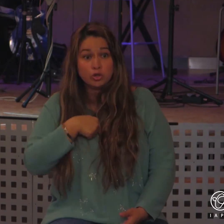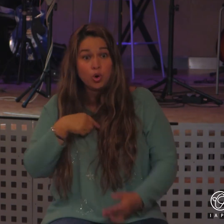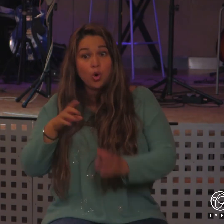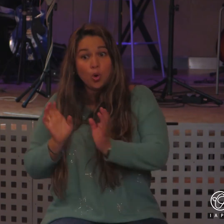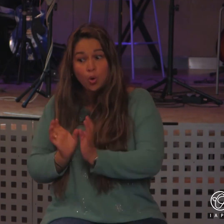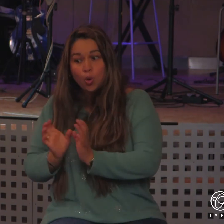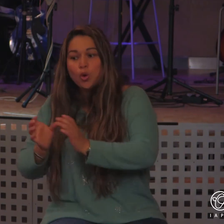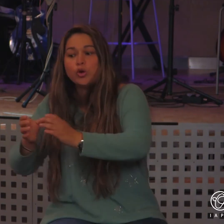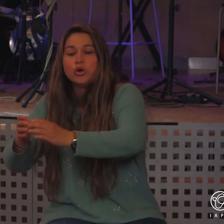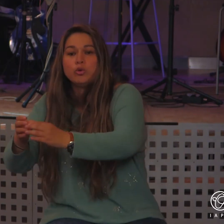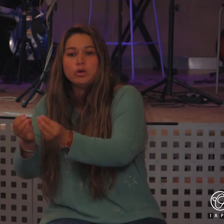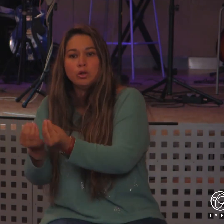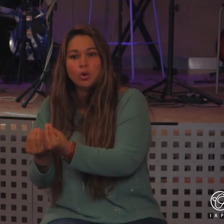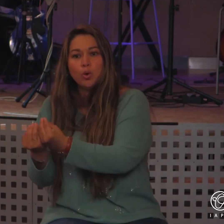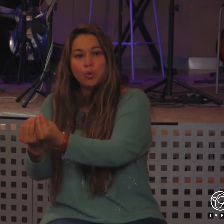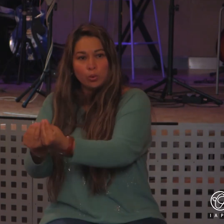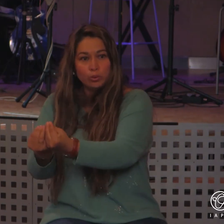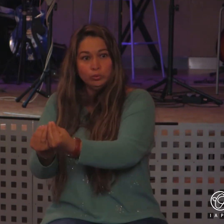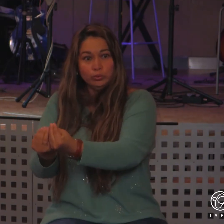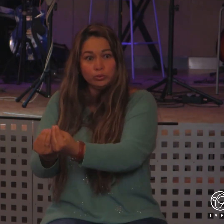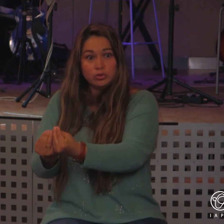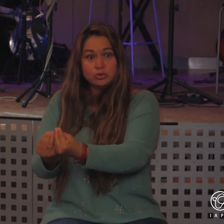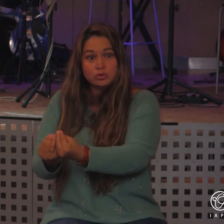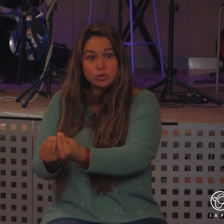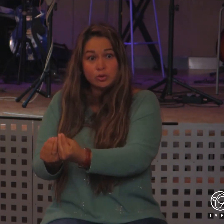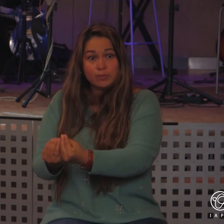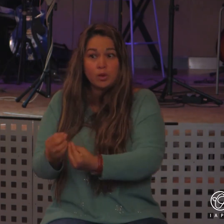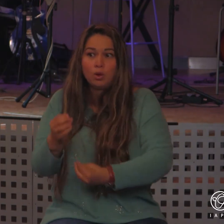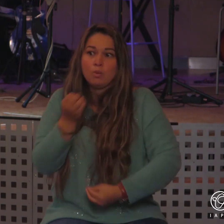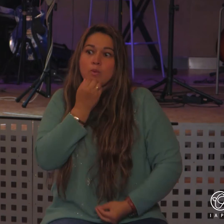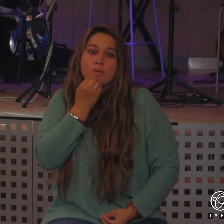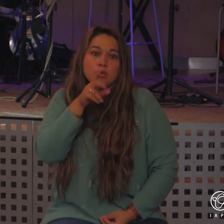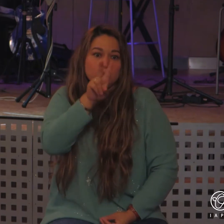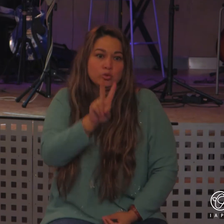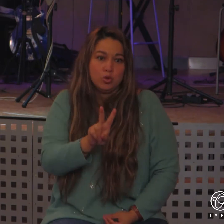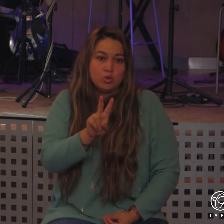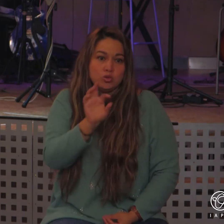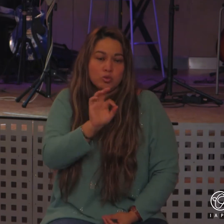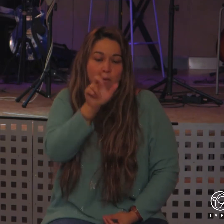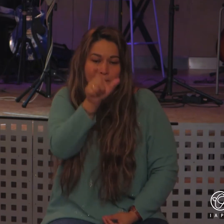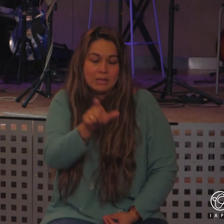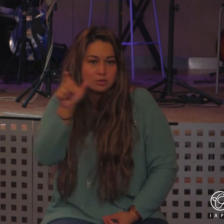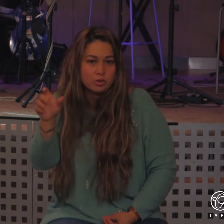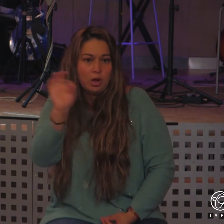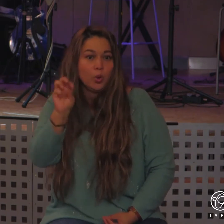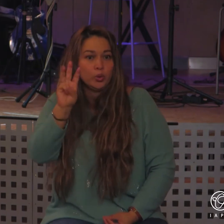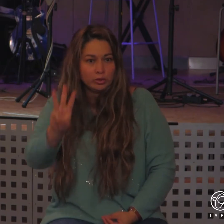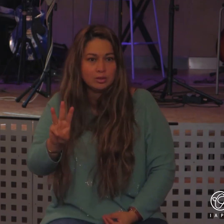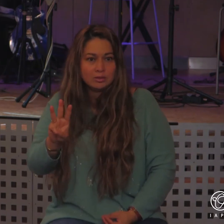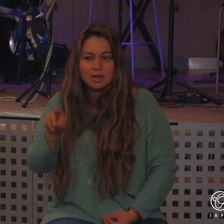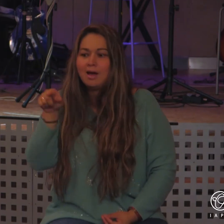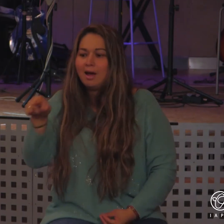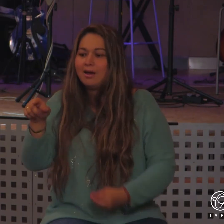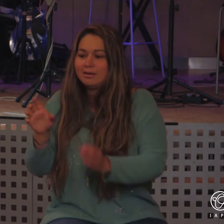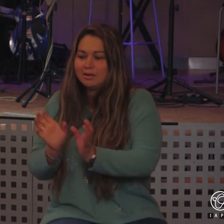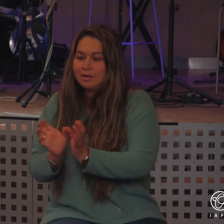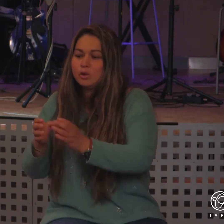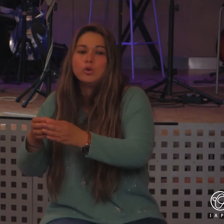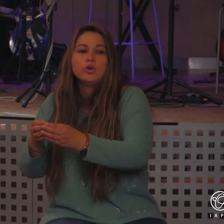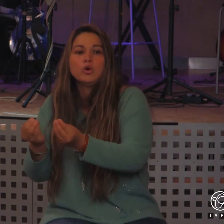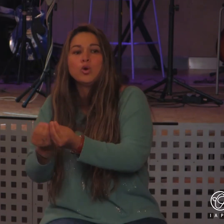que los filisteos oyen que donde hay 2 o 3 reunidos en su nombre, ¿sabes qué